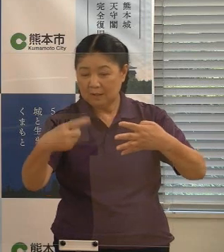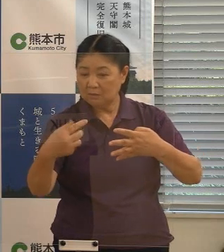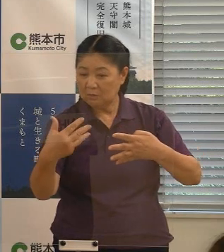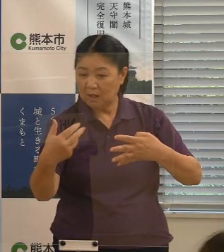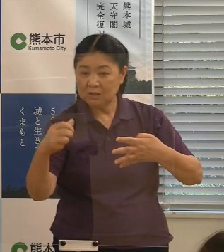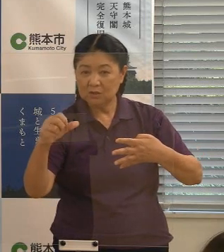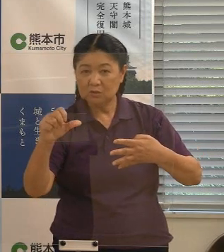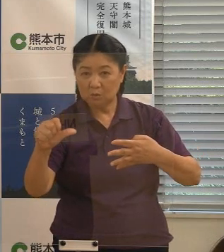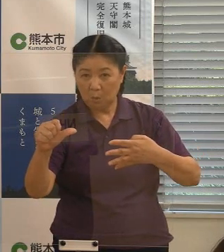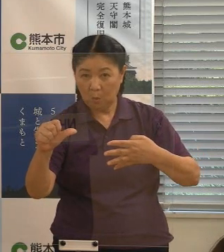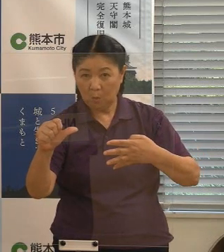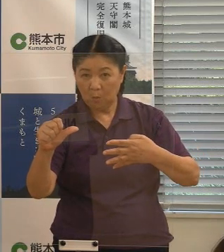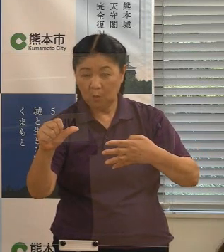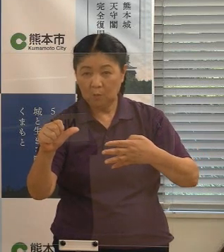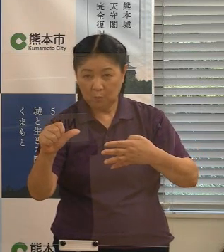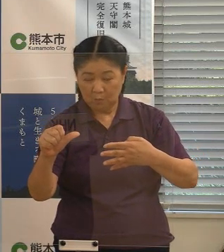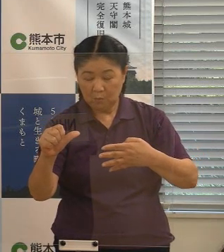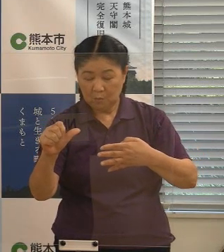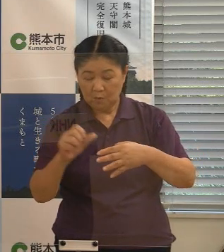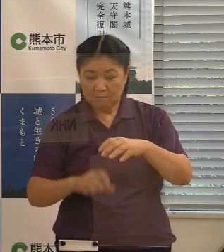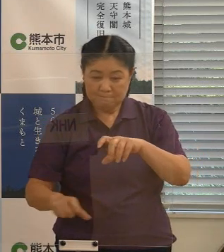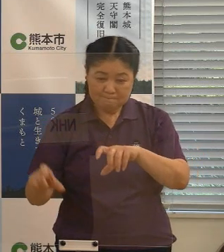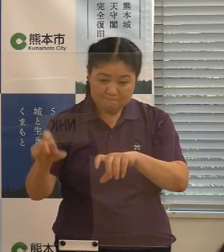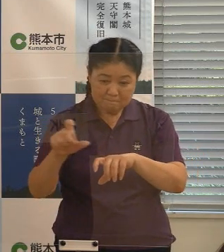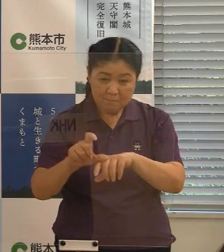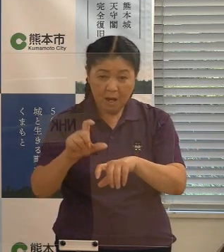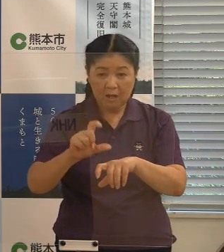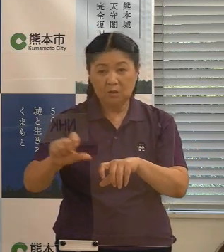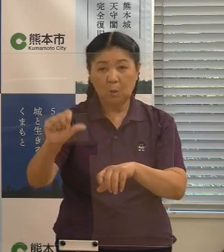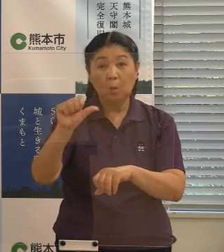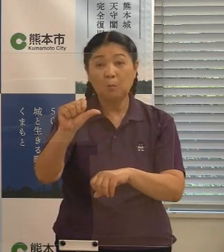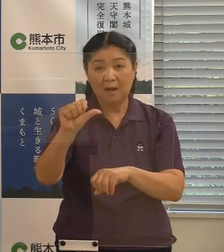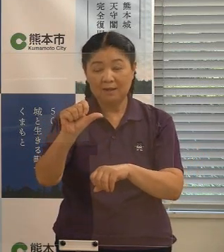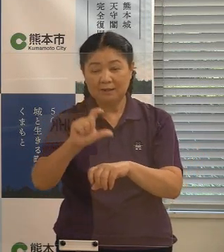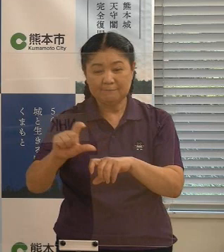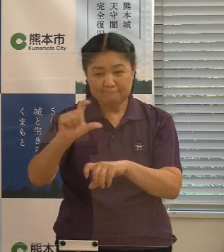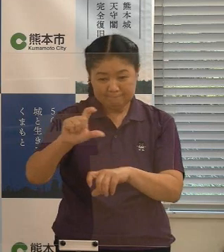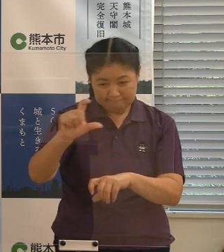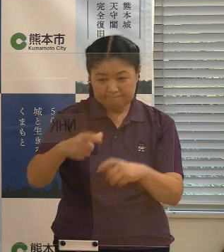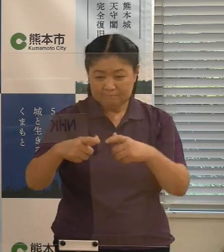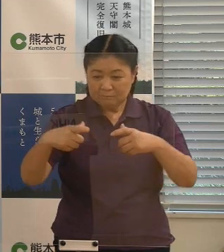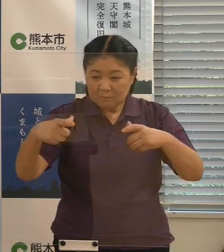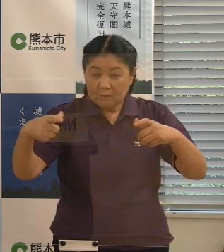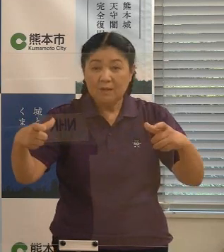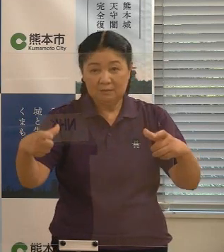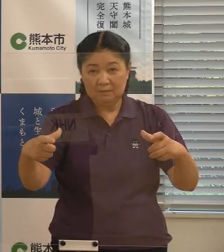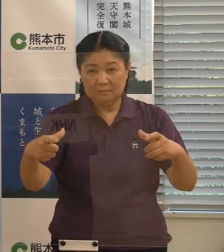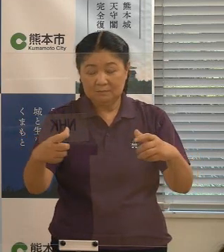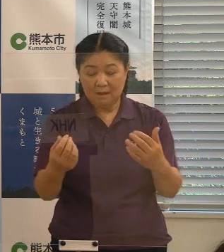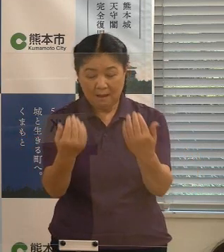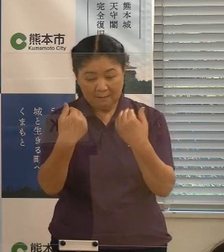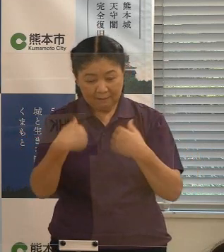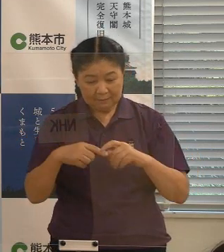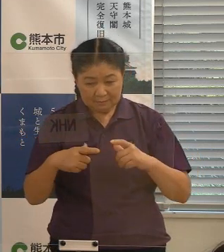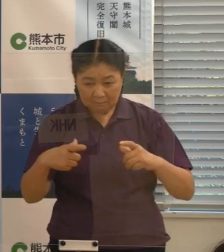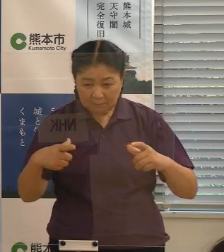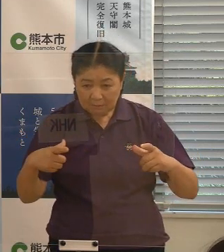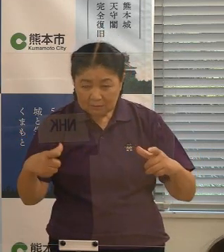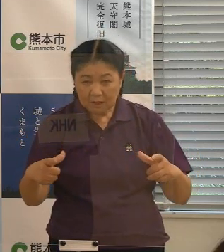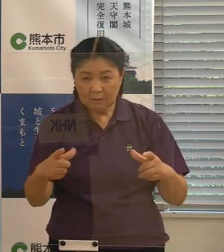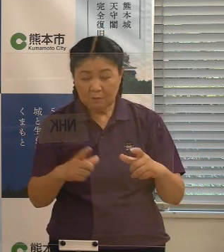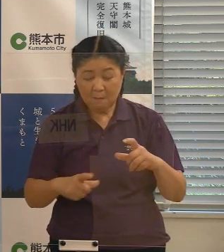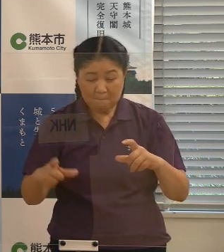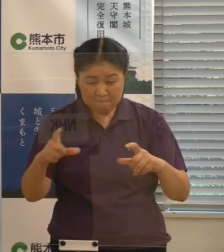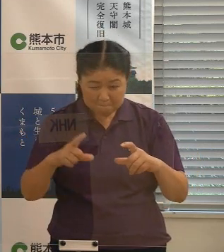185名の約5倍まで増加をしておりまして、感染拡大の勢いは衰